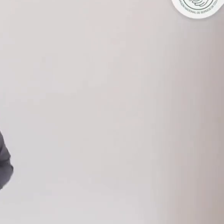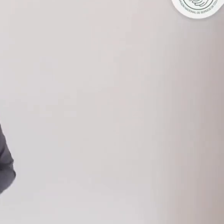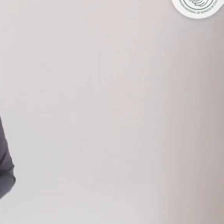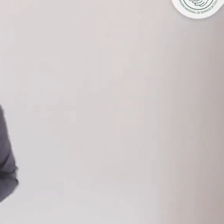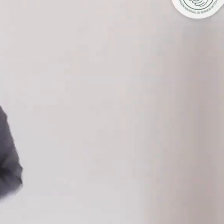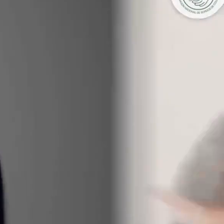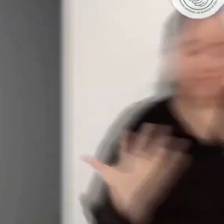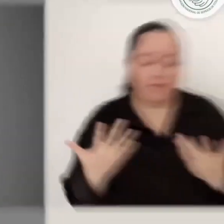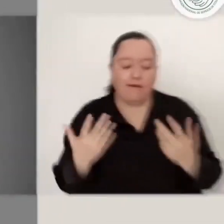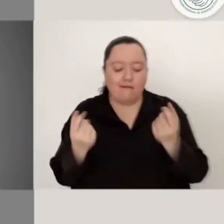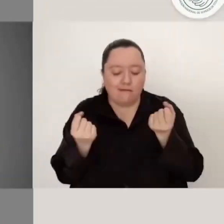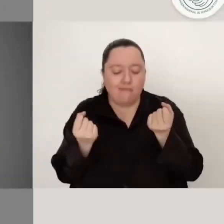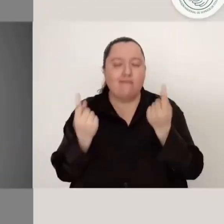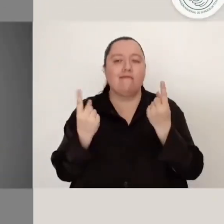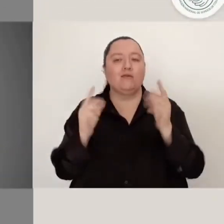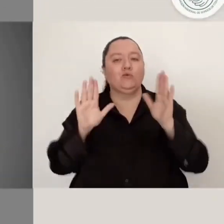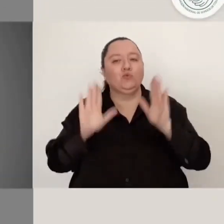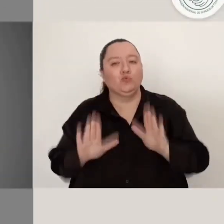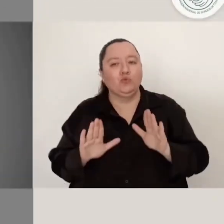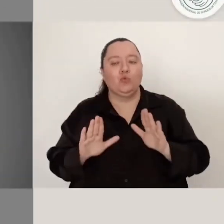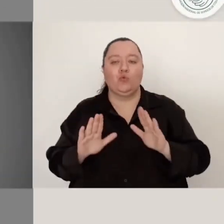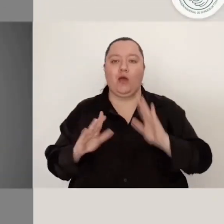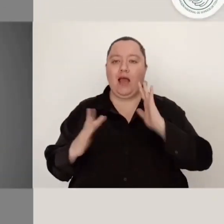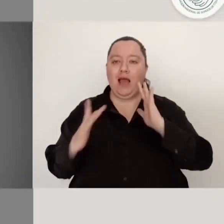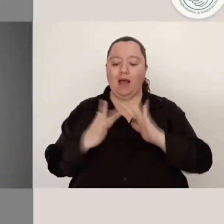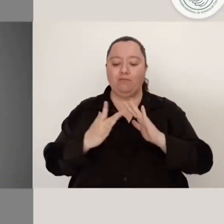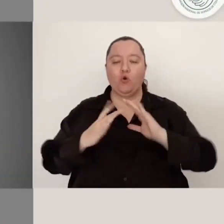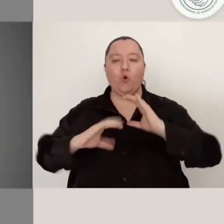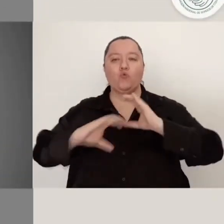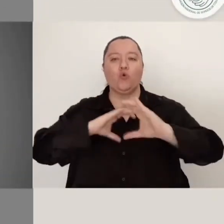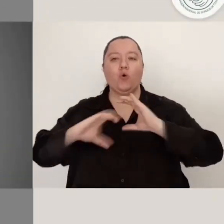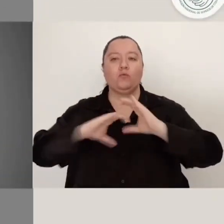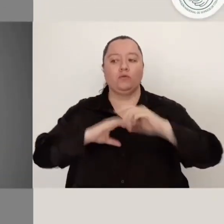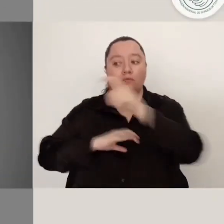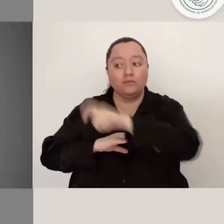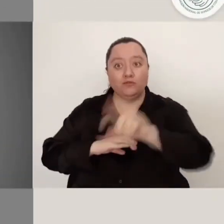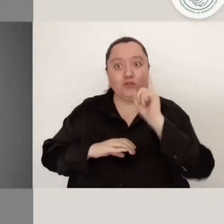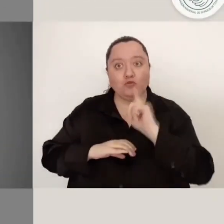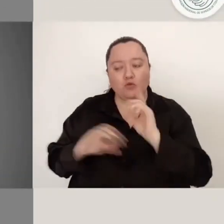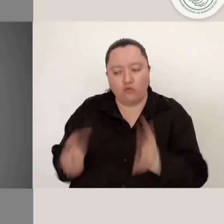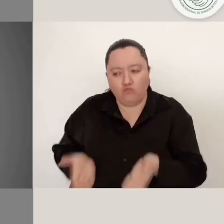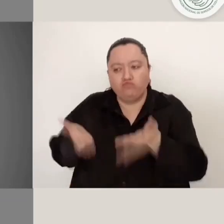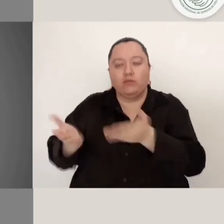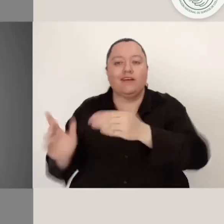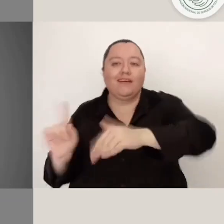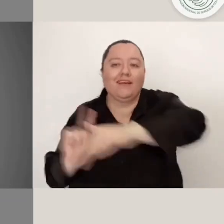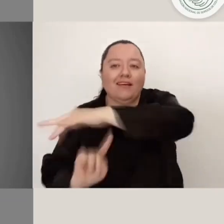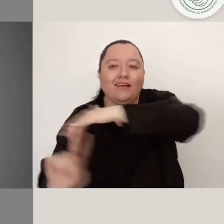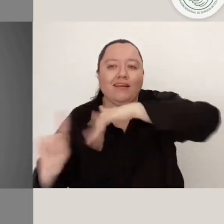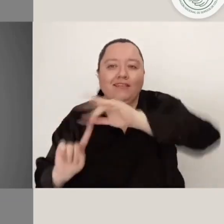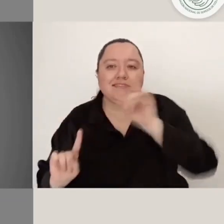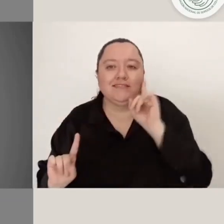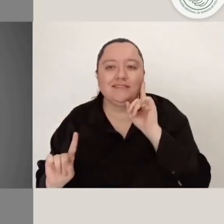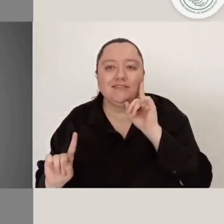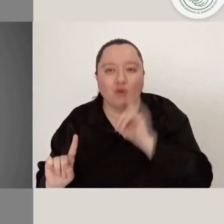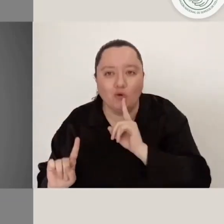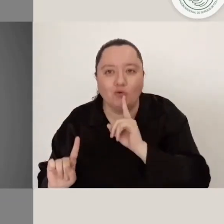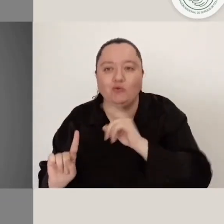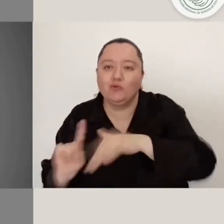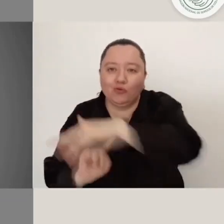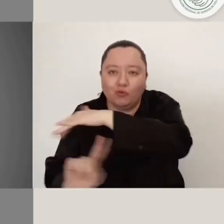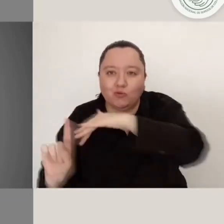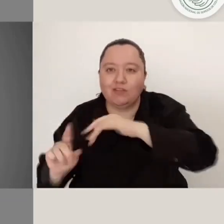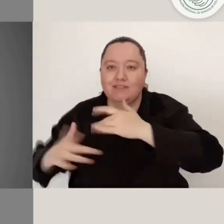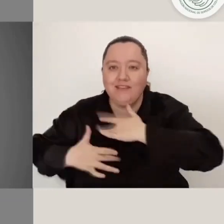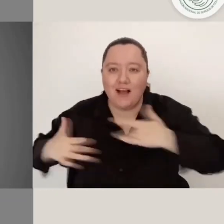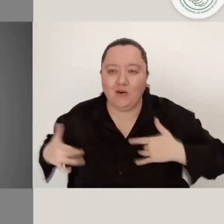siguiente. Entender cuáles son las herramientas de comunicación al alcance de la comunidad sorda en el entorno de salud